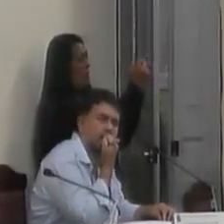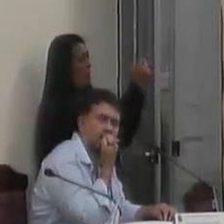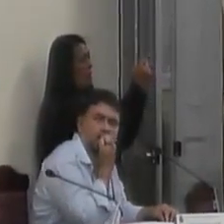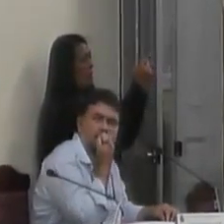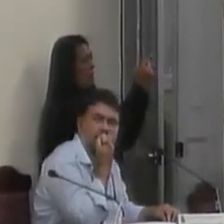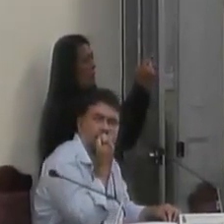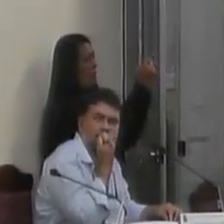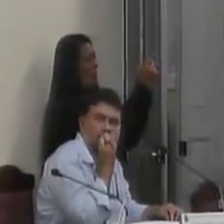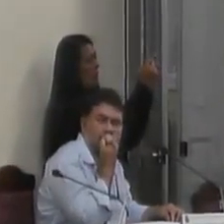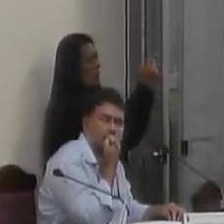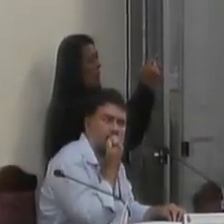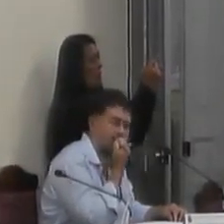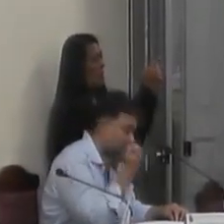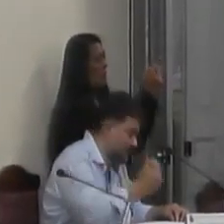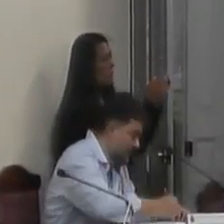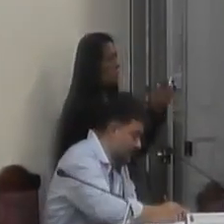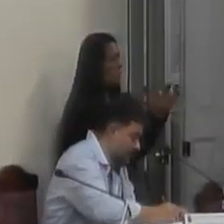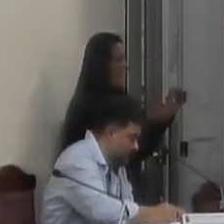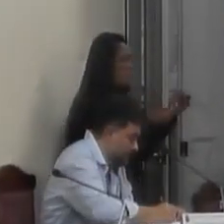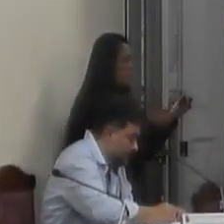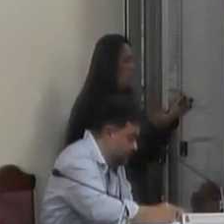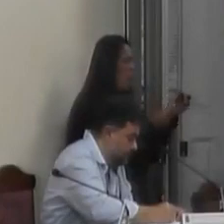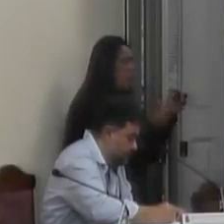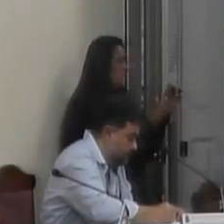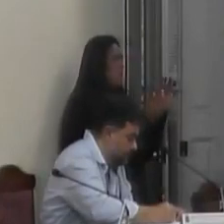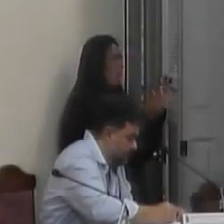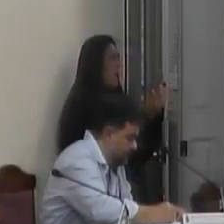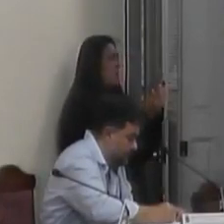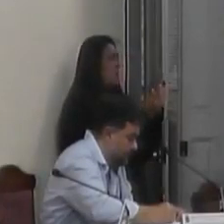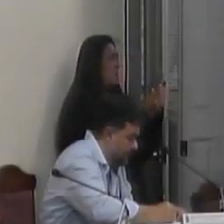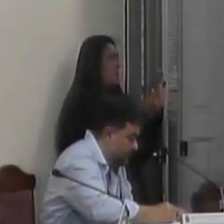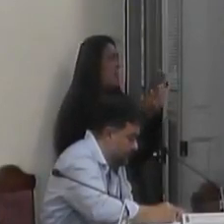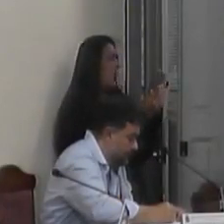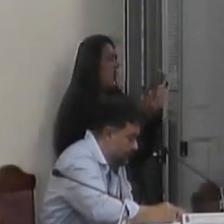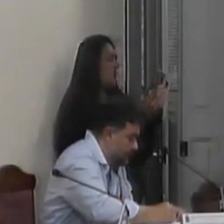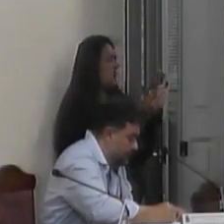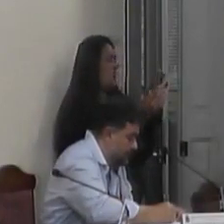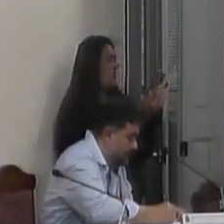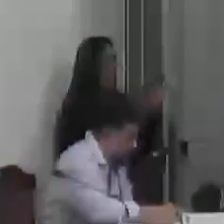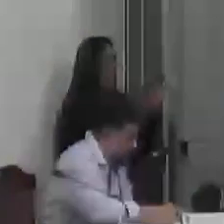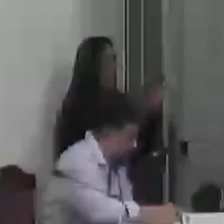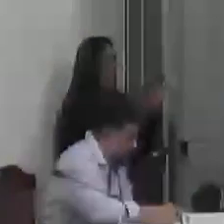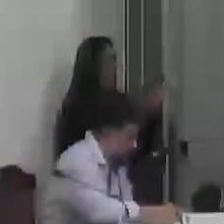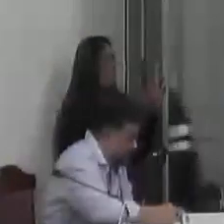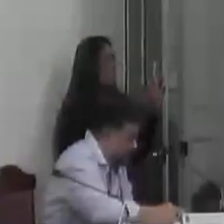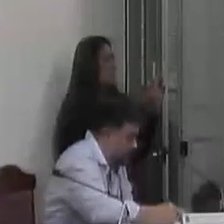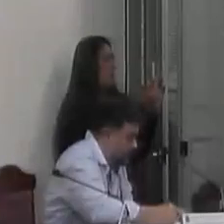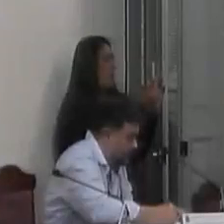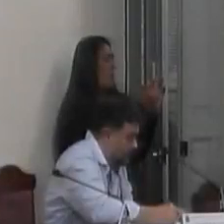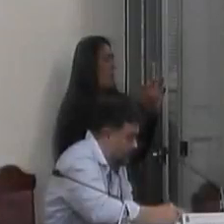Boa noite, secretária, vereadores, vereadoras, internautas que nos assistem pela rede. A